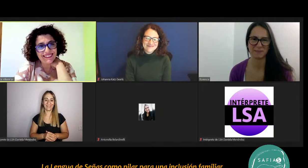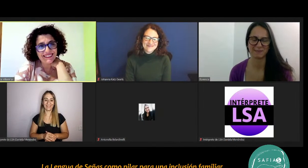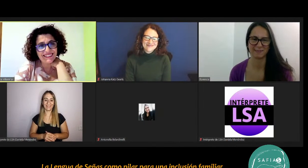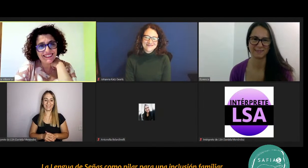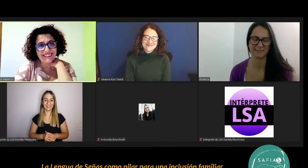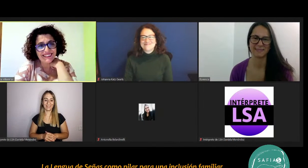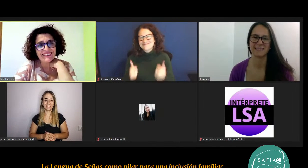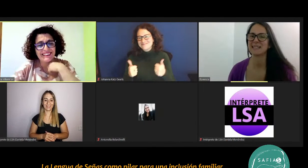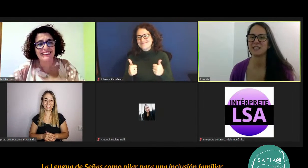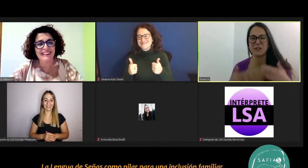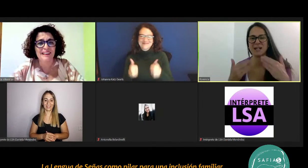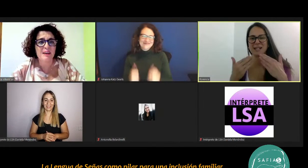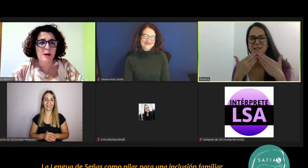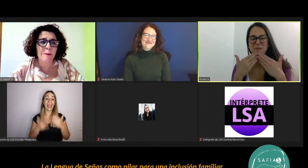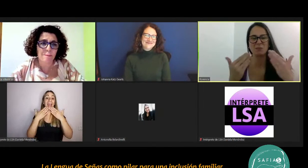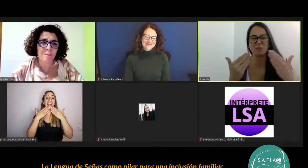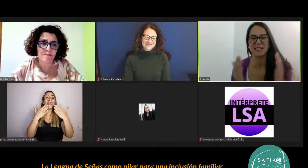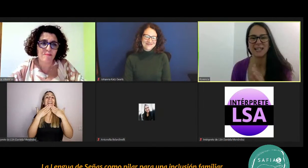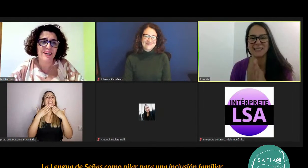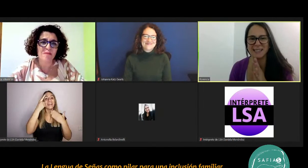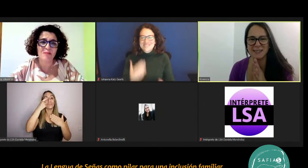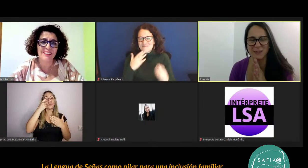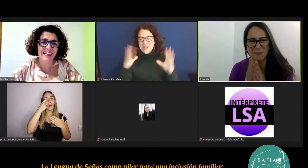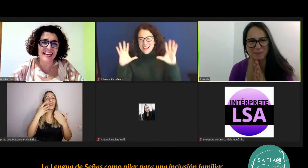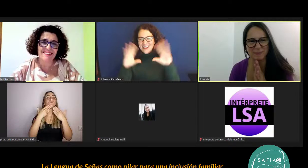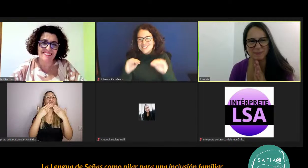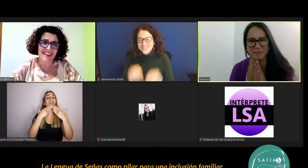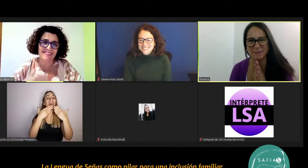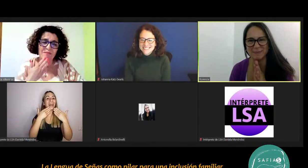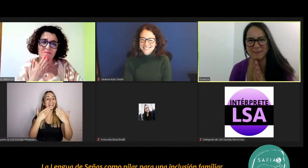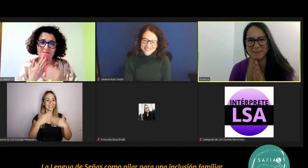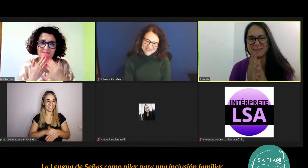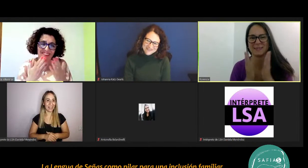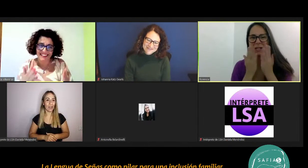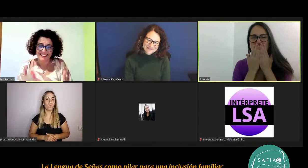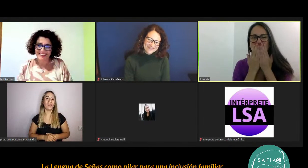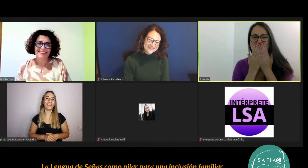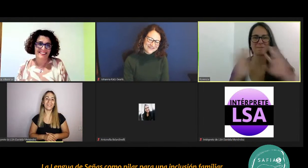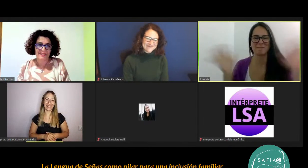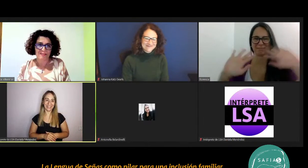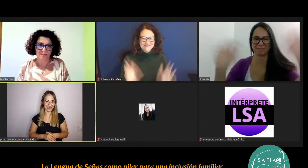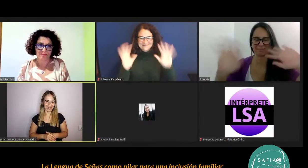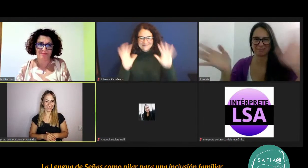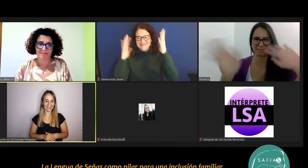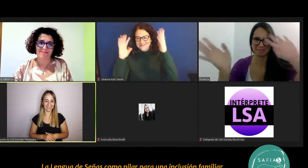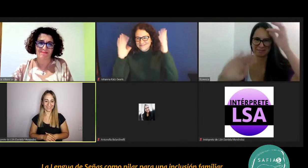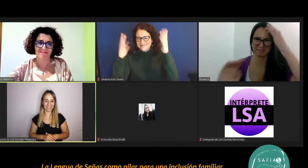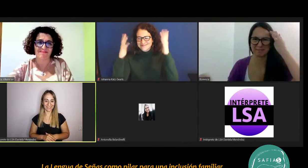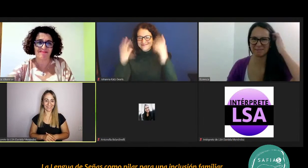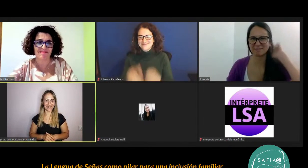Sí. Gracias, Joana. Muchas gracias. Bueno, muchas gracias. Buenas noches.